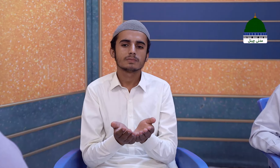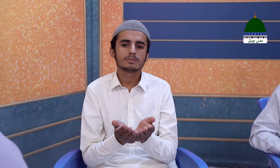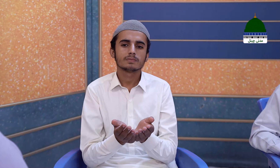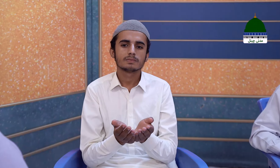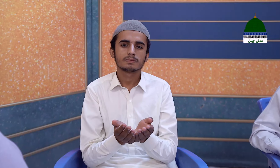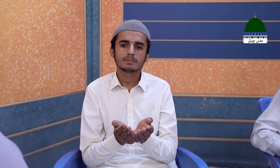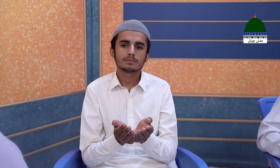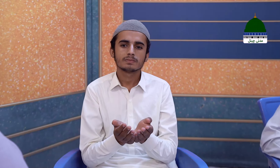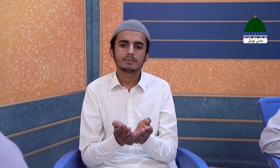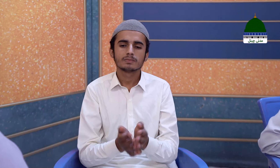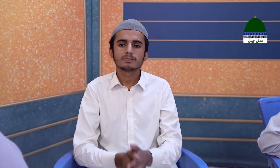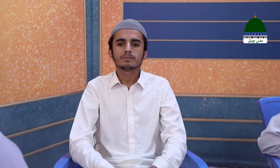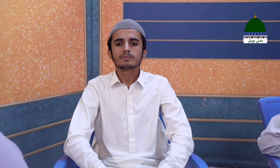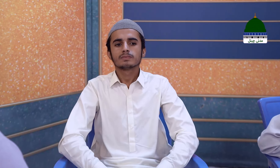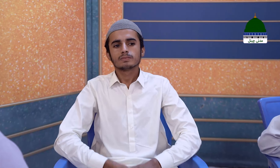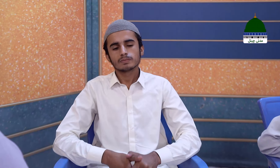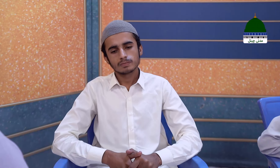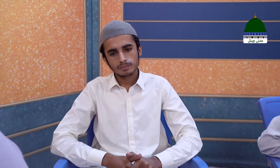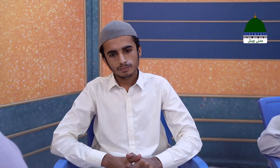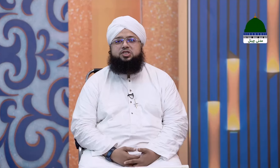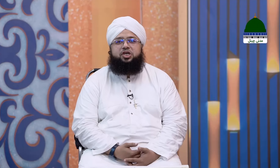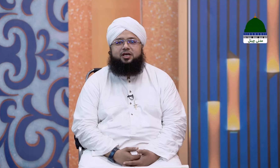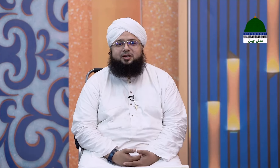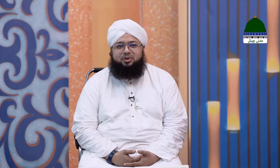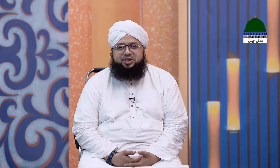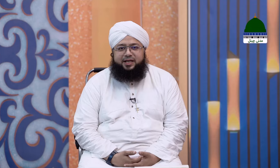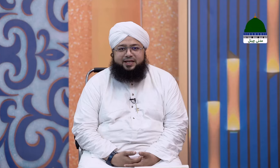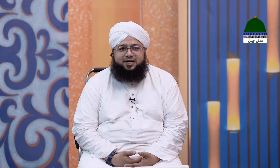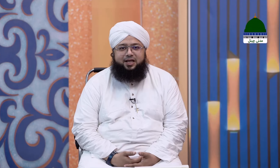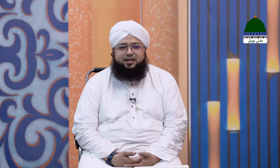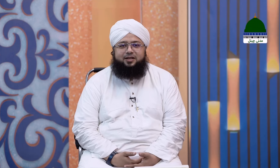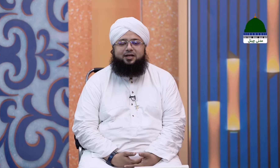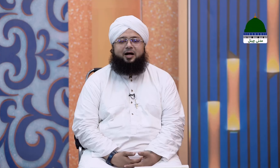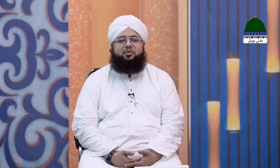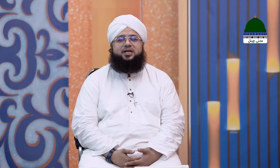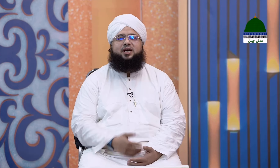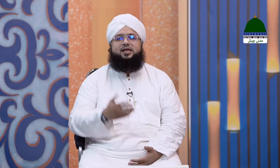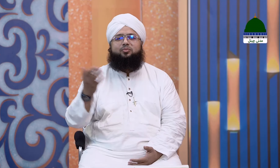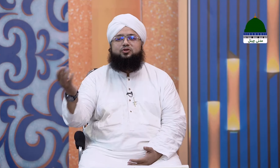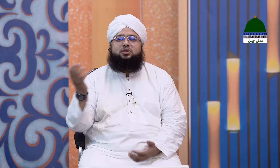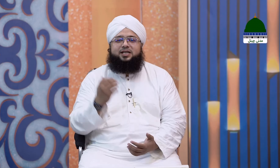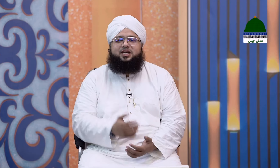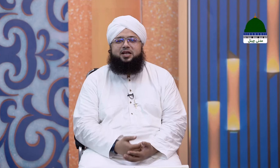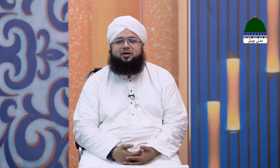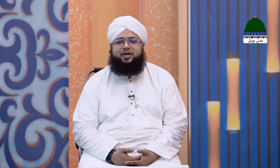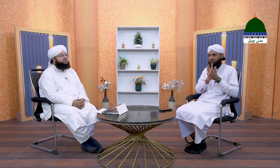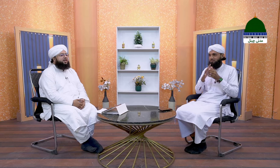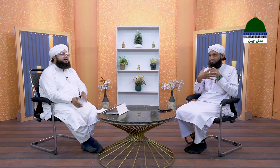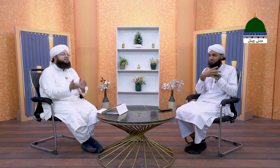دعا۔ ماشاء اللہ۔ جی مدنی کے ناظرین، آپ نے دیکھا کہ یہاں موجود حاضرین نے ہمیں اشارے یہاں سے